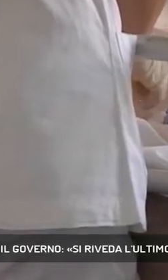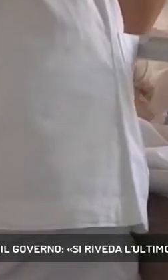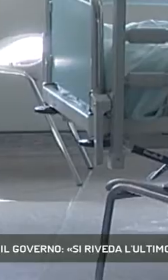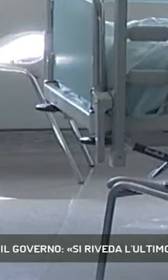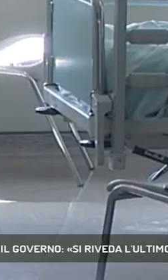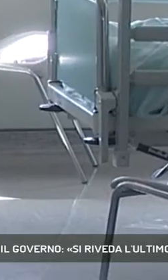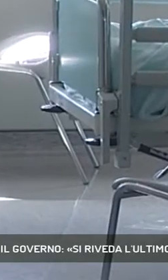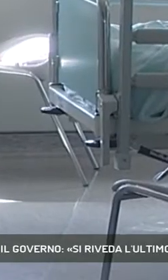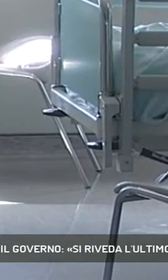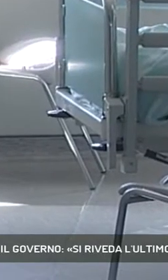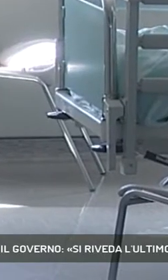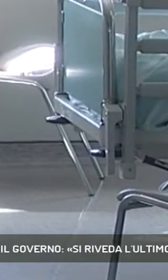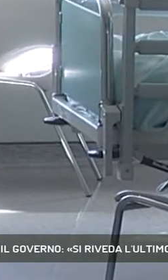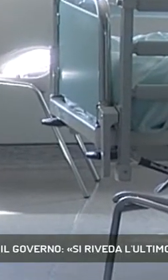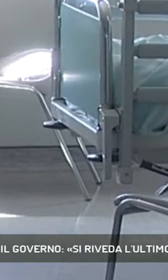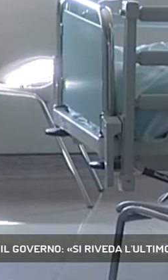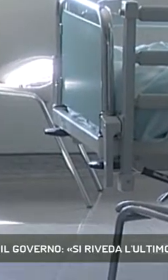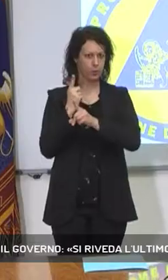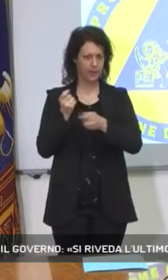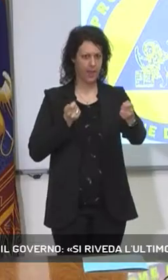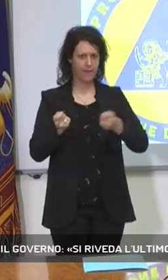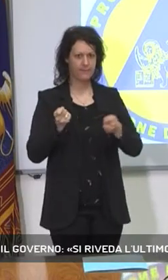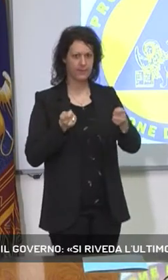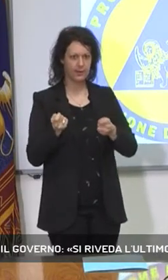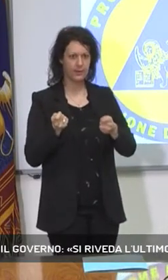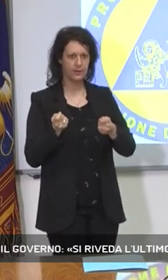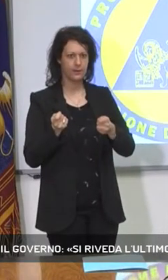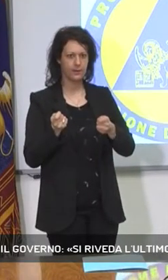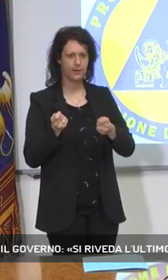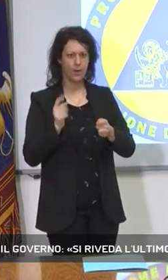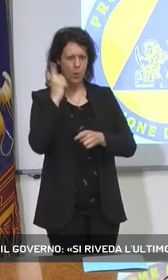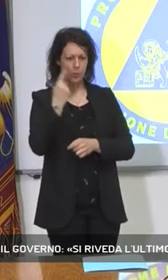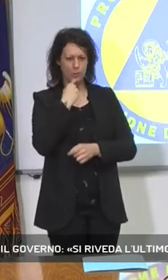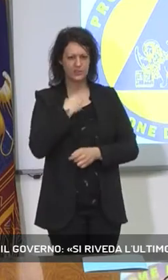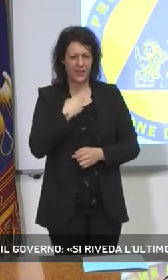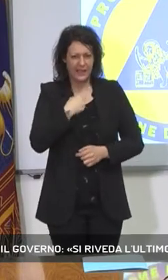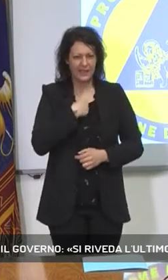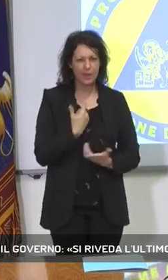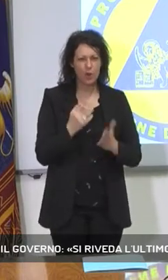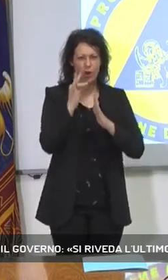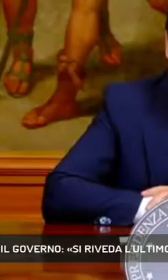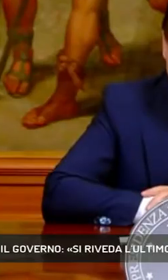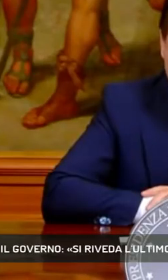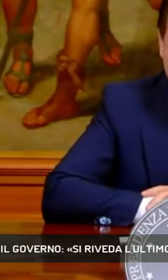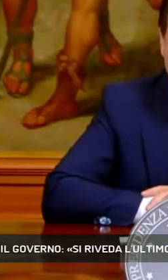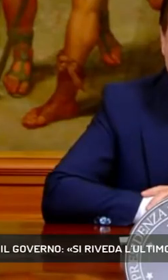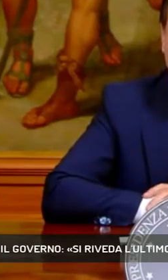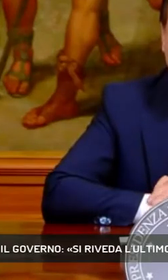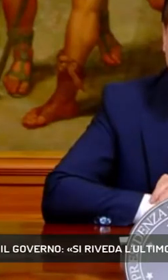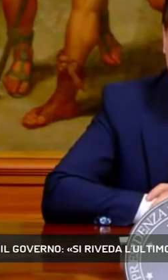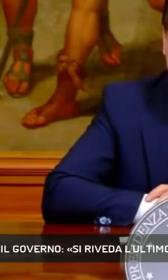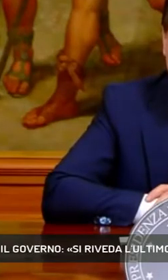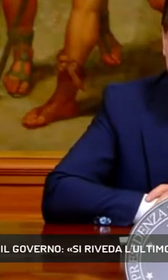si prenda le proprie responsabilità il presidente zaia lo ripete spesso dopo l'ultimo decreto del governo la nuova ordinanza